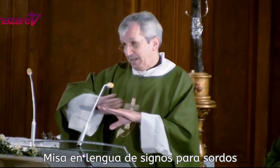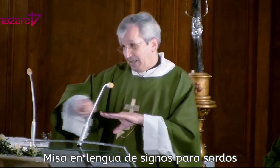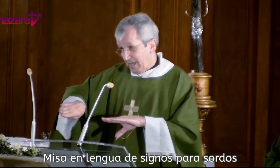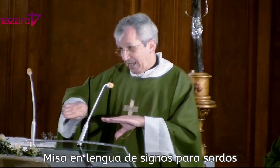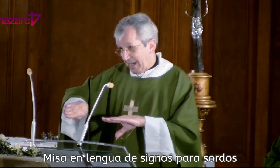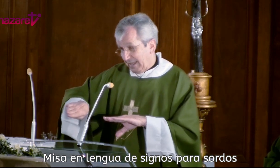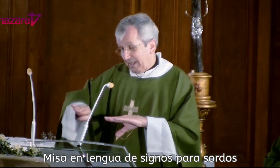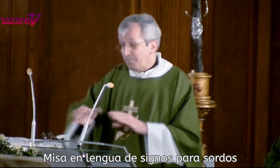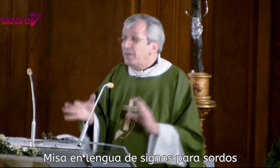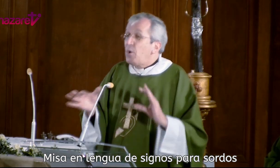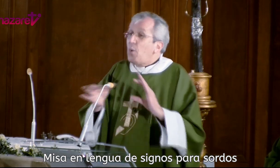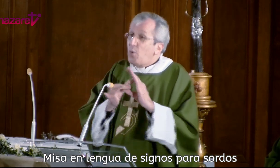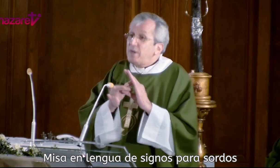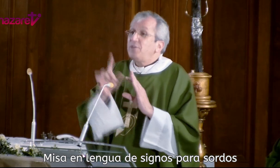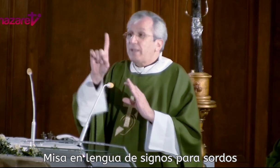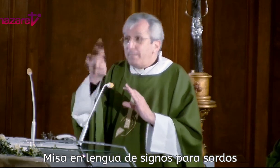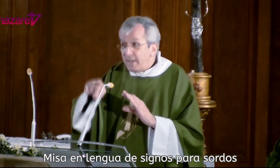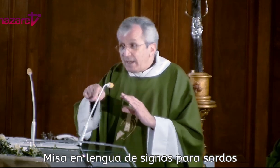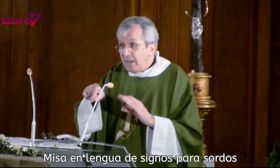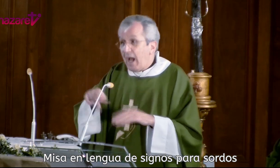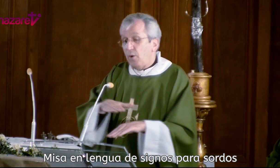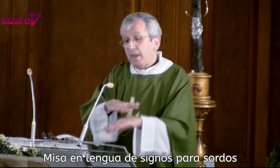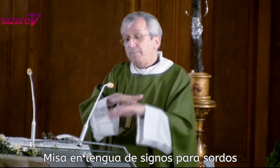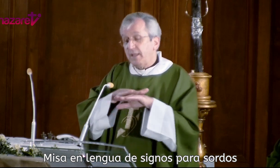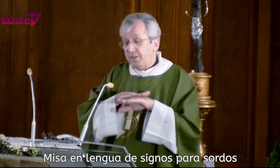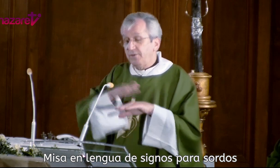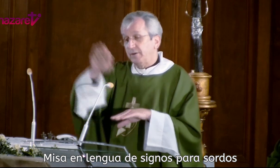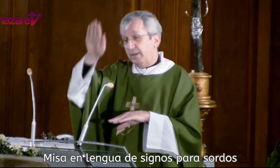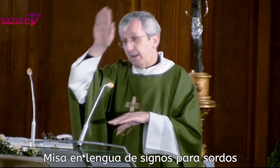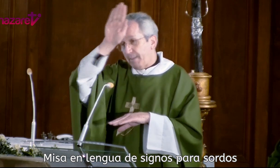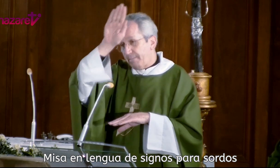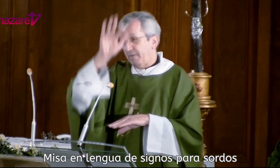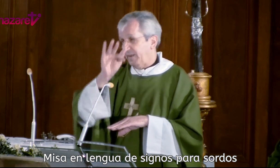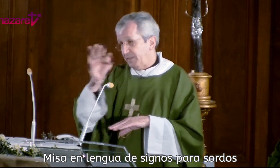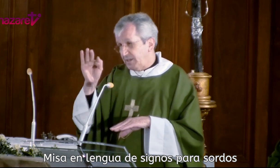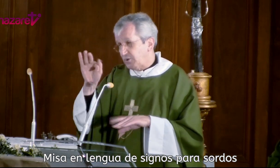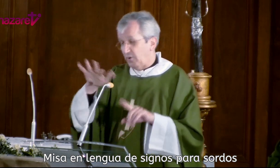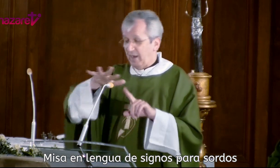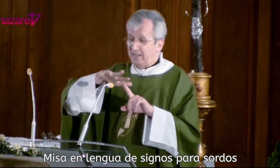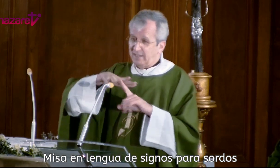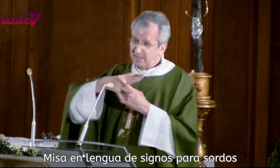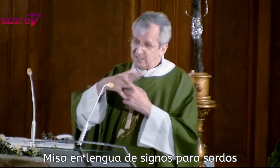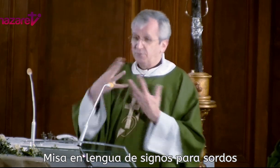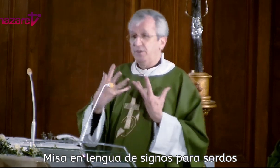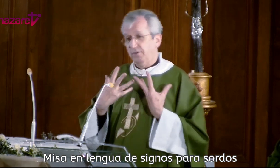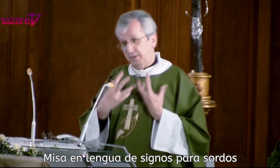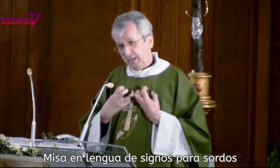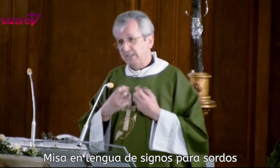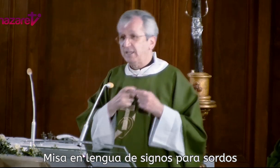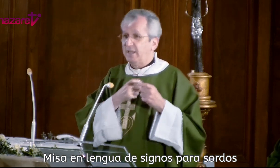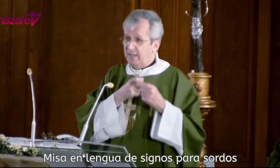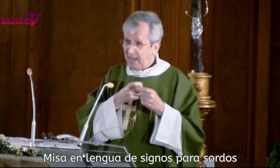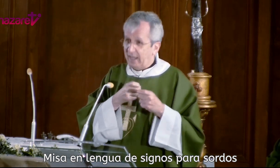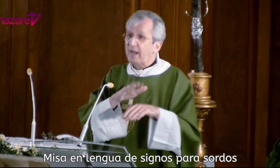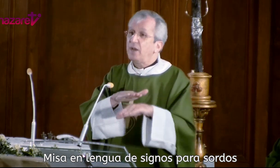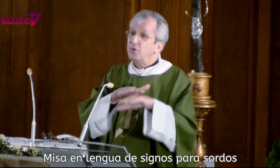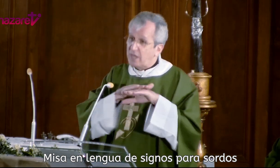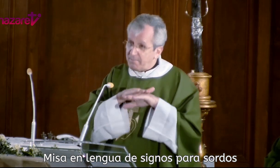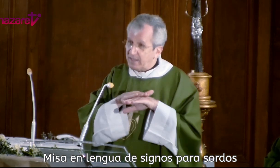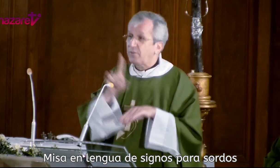abstinencia de carne, unido también a una invitación que el Papa Francisco, ante esta situación triste de la guerra, nos ha invitado